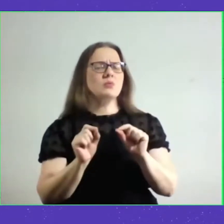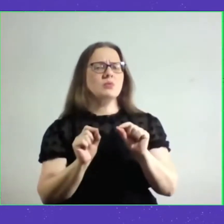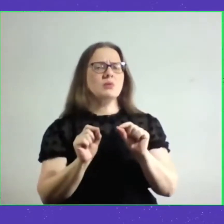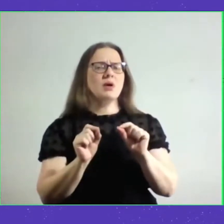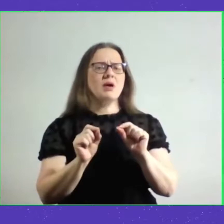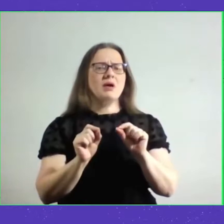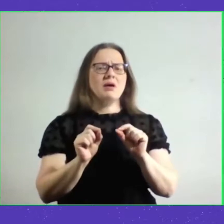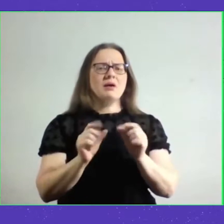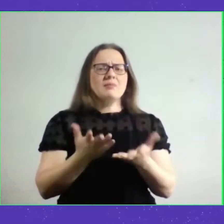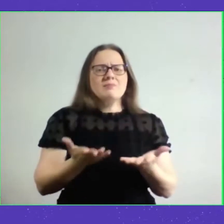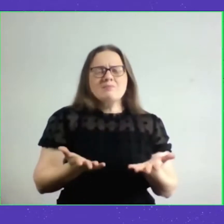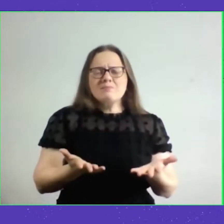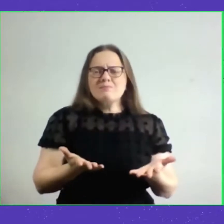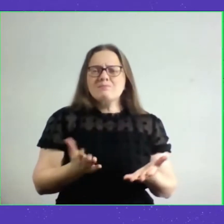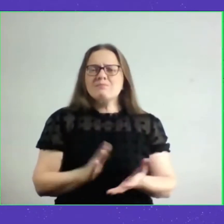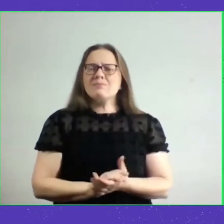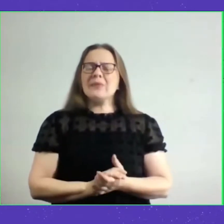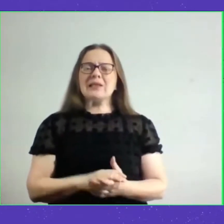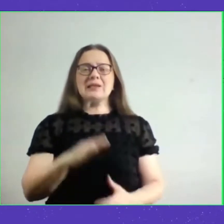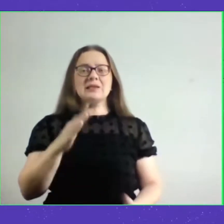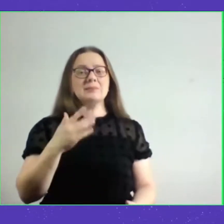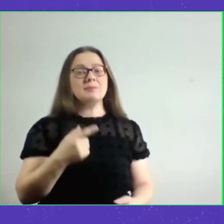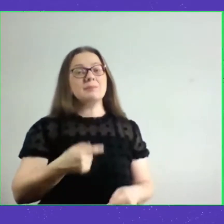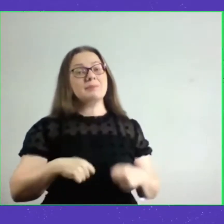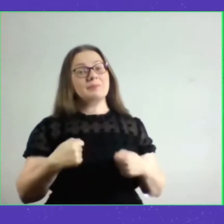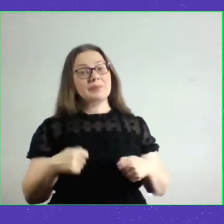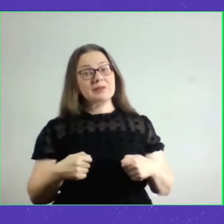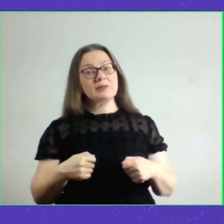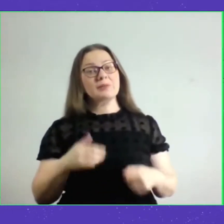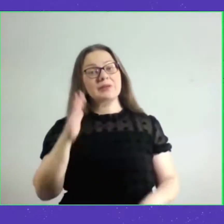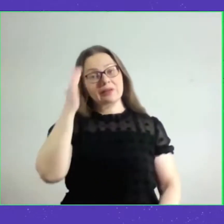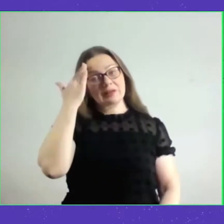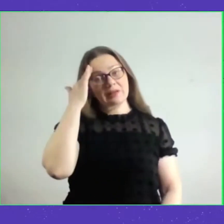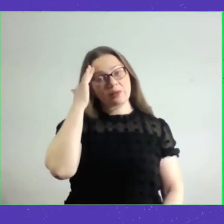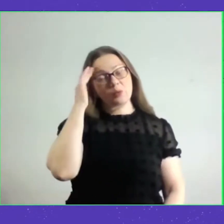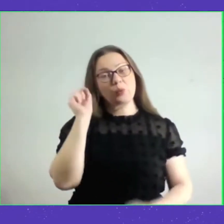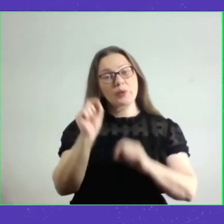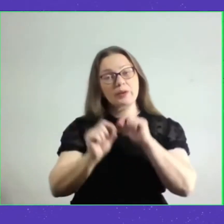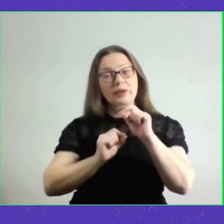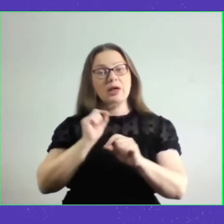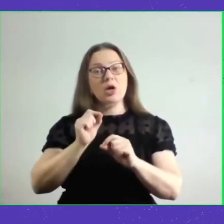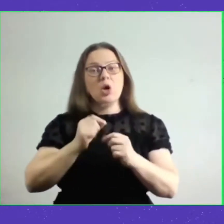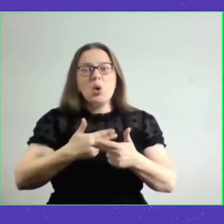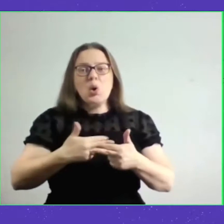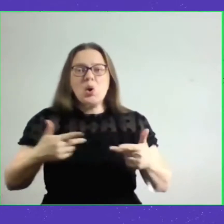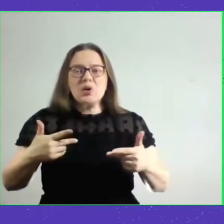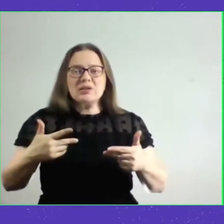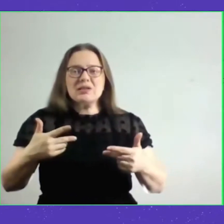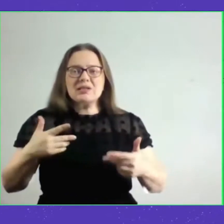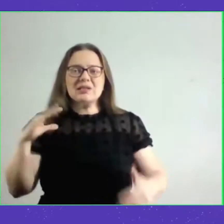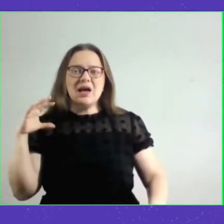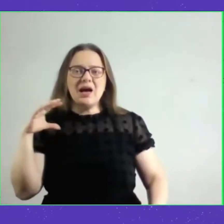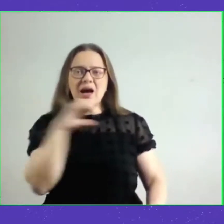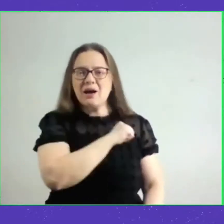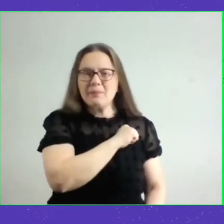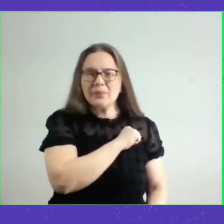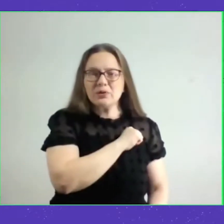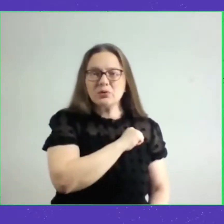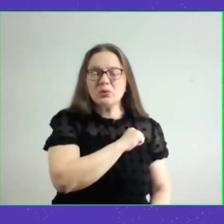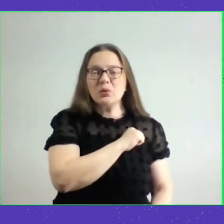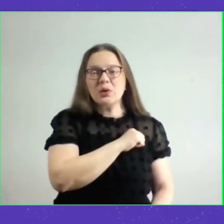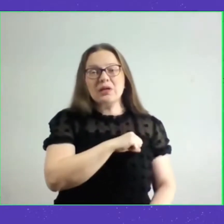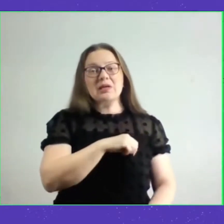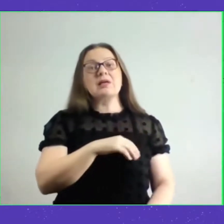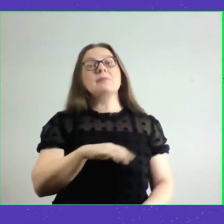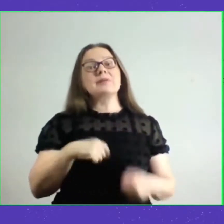coisas passageiras, coisas provisórias. Nós sabemos que existem mentiras, sabemos